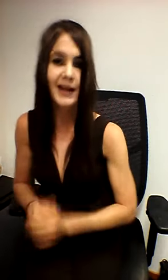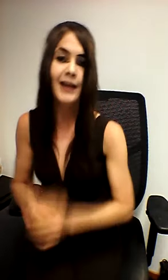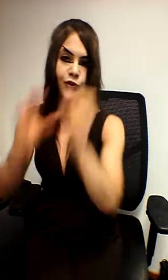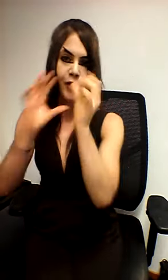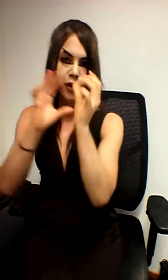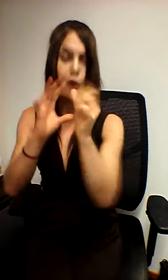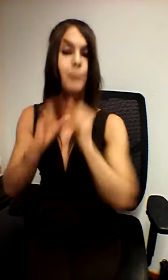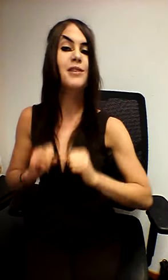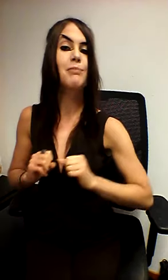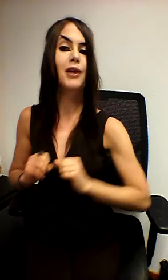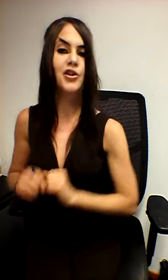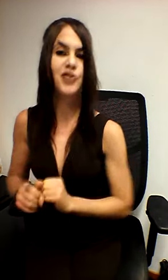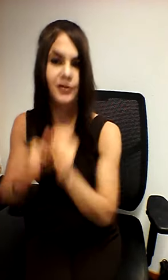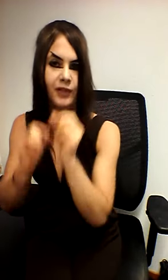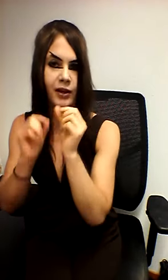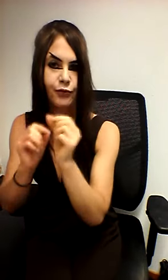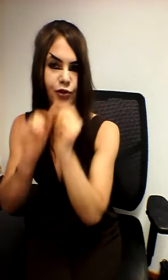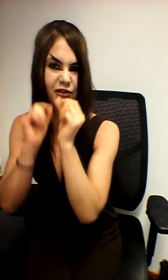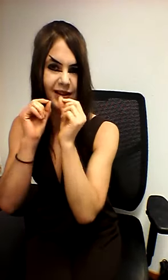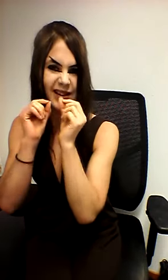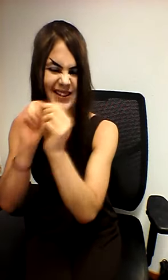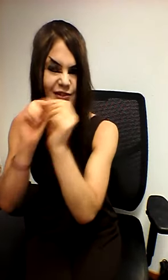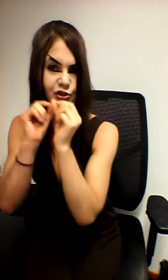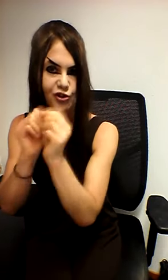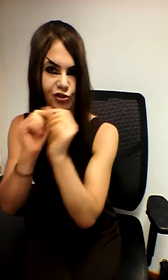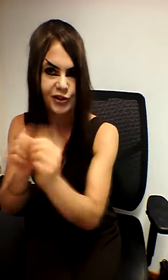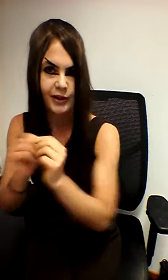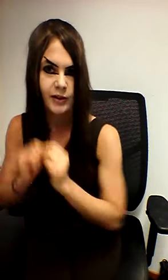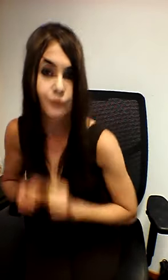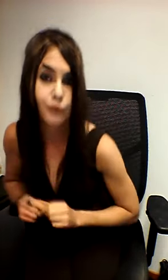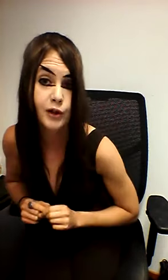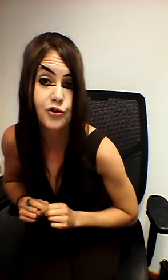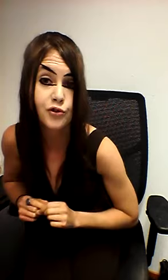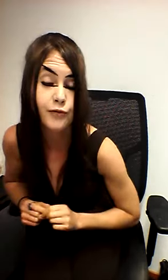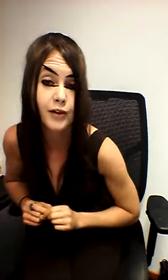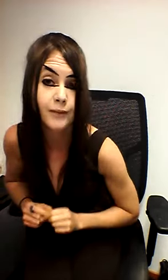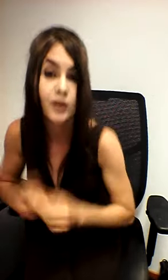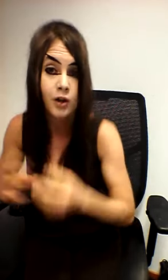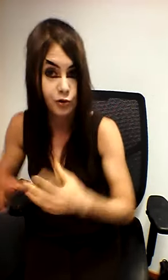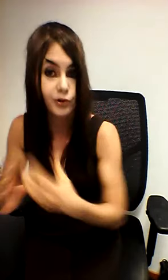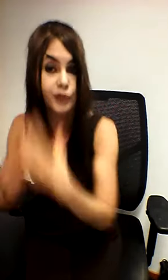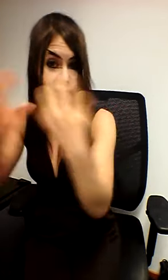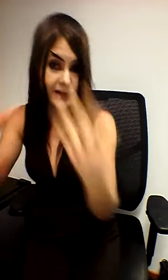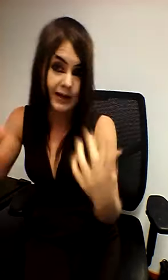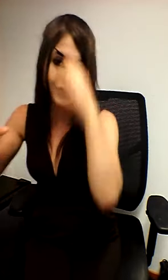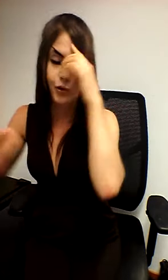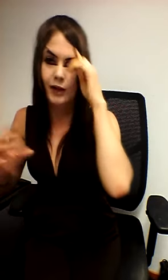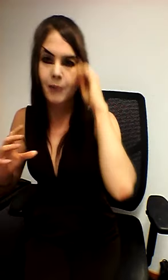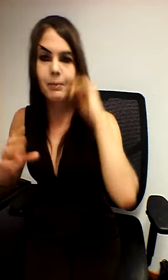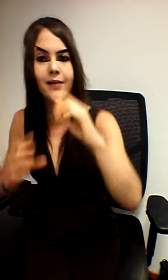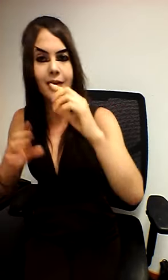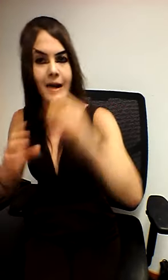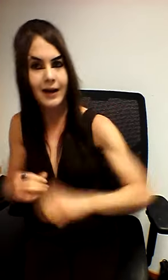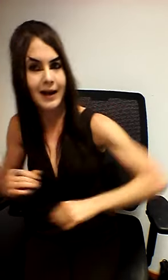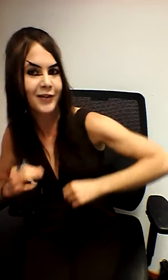dieet optimaliseert in vocht en essentiële voedingsstoffen, zodat je dieet goed gaat bijdragen aan